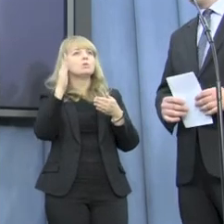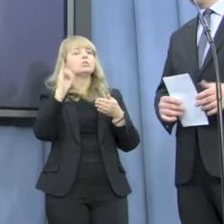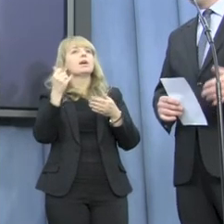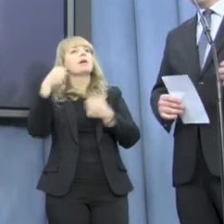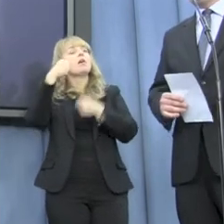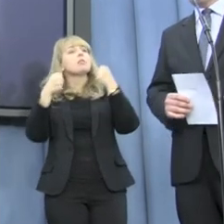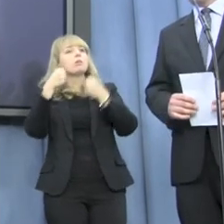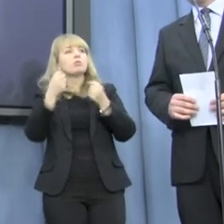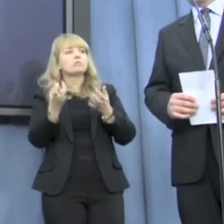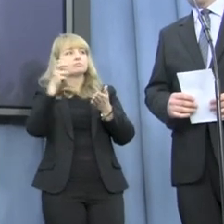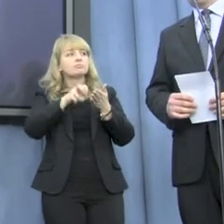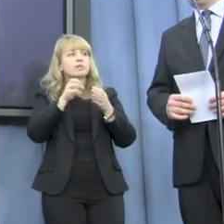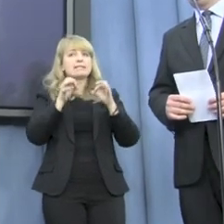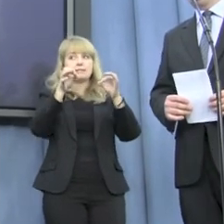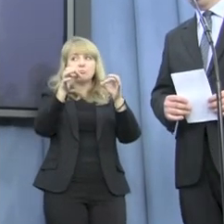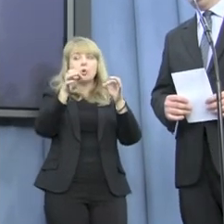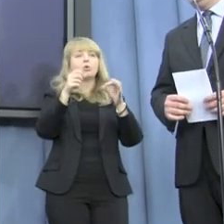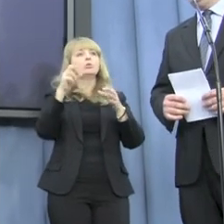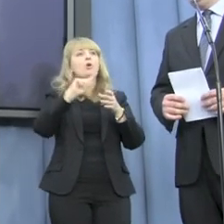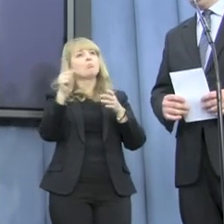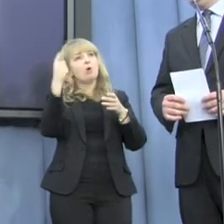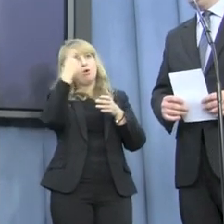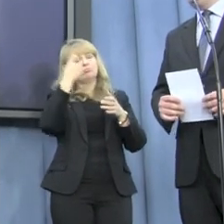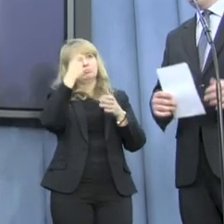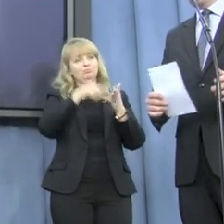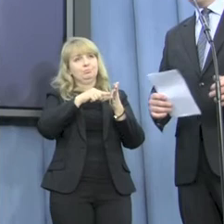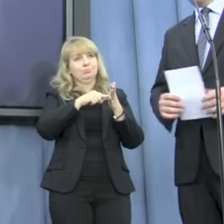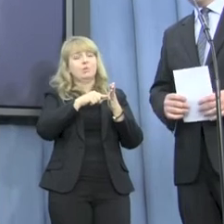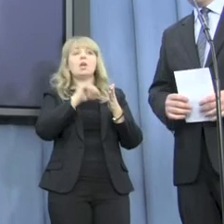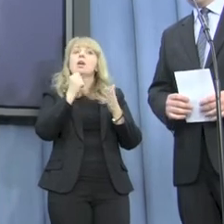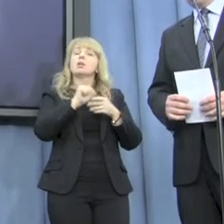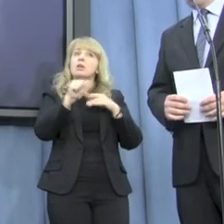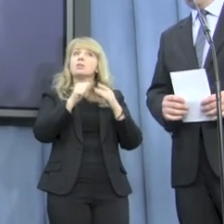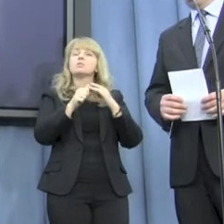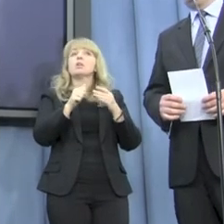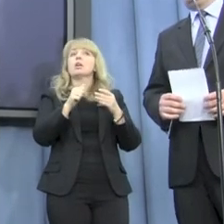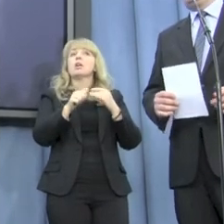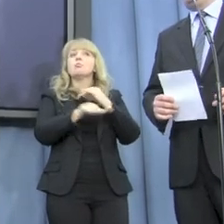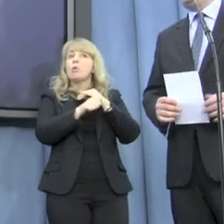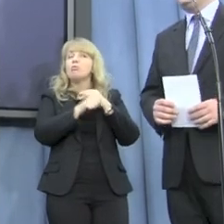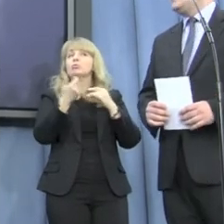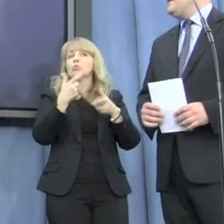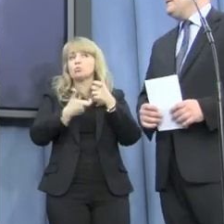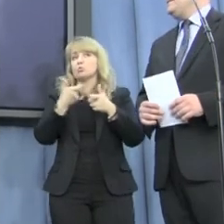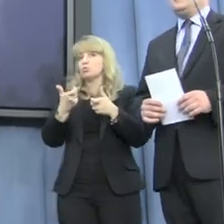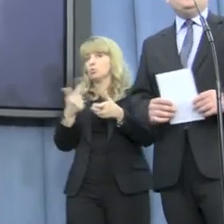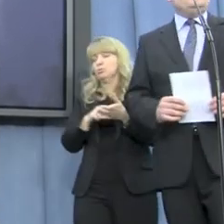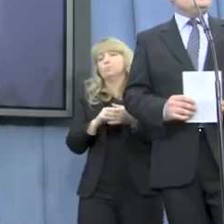kierowca wsiądzie do samochodu pod wpływem alkoholu i jakie mogą być tego konsekwencje.